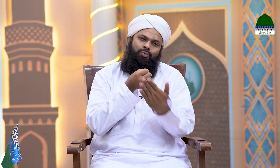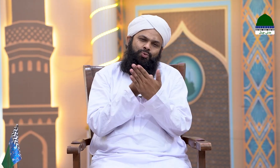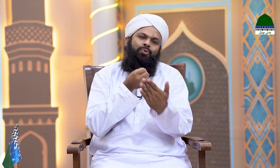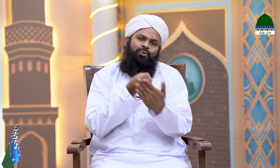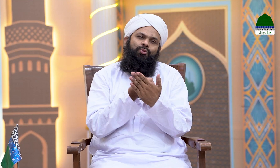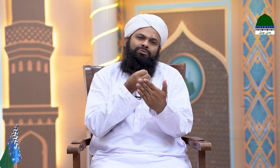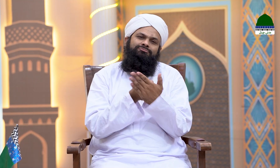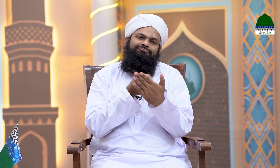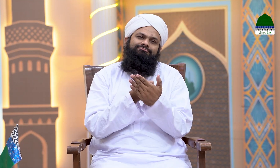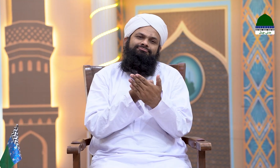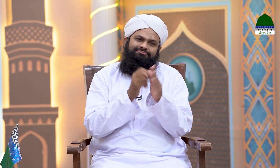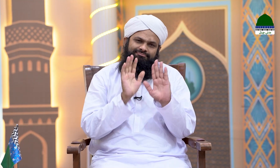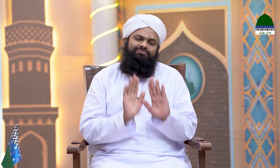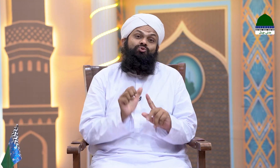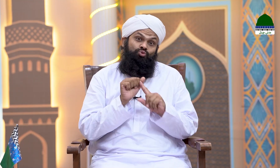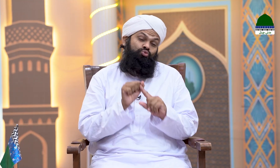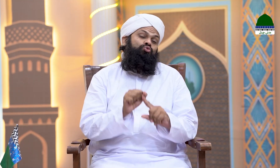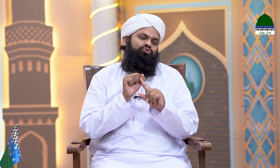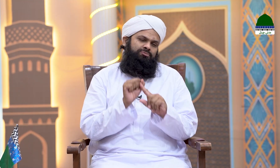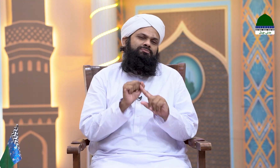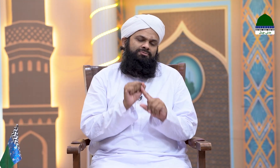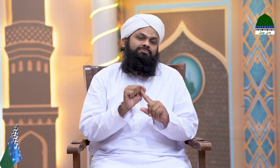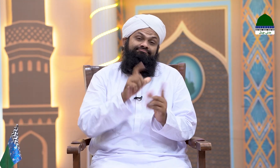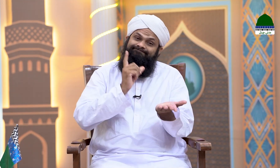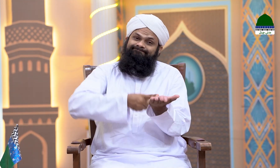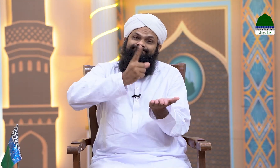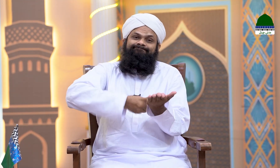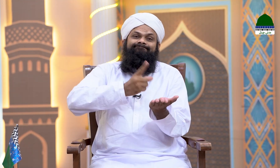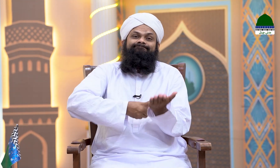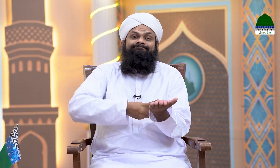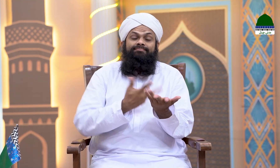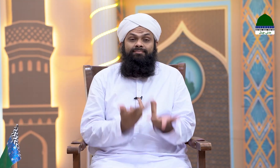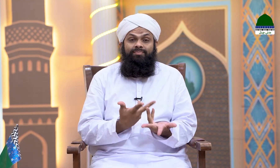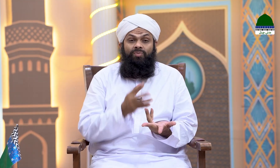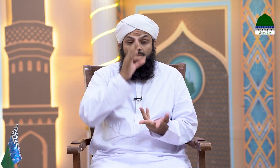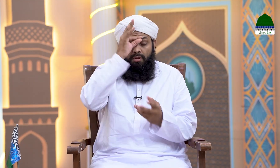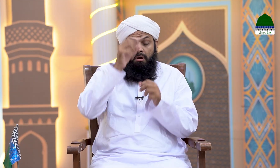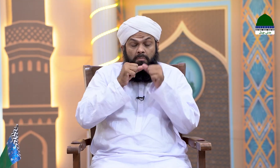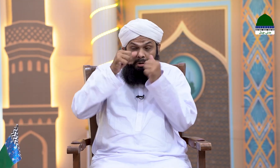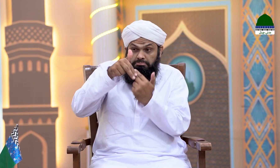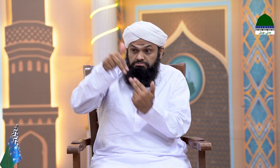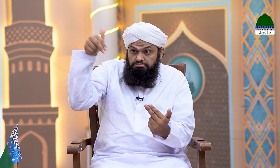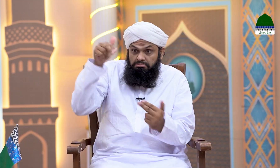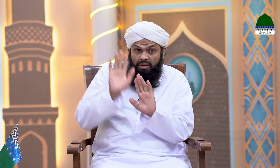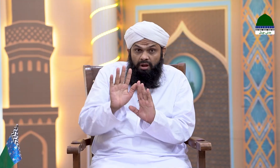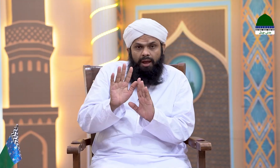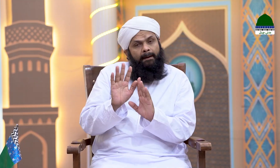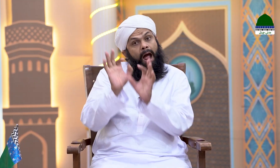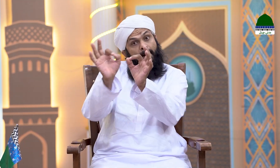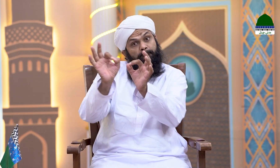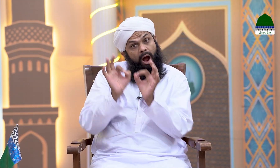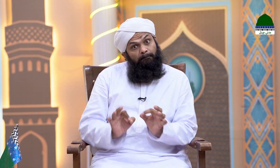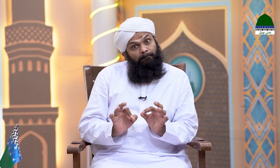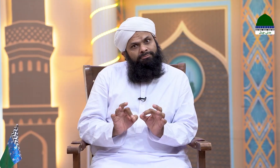کی کوشش کریں، نبی کریم صلی اللہ علیہ وآلہ وسلم کی مبارک سیرت کو اپنائیں۔ انشاءاللہ الکریم یہ